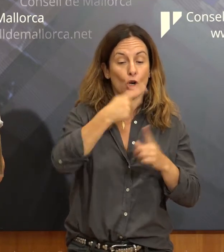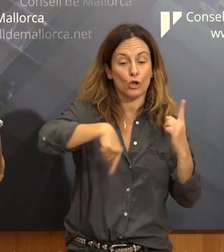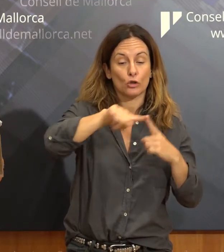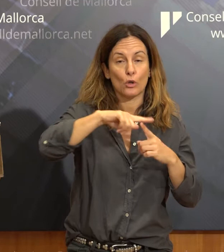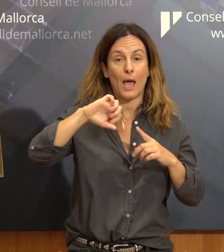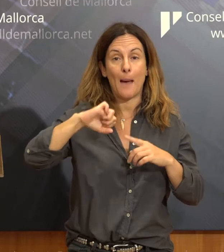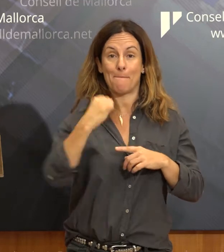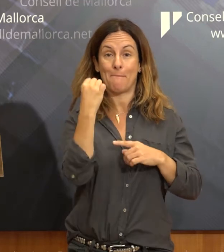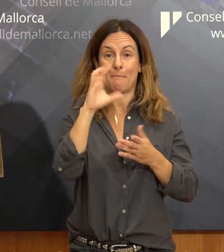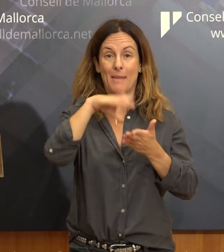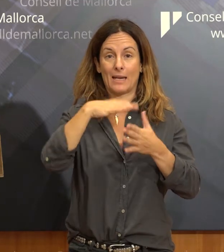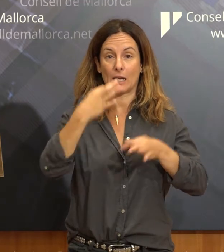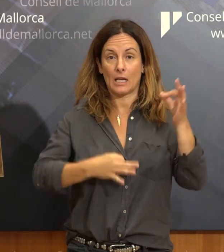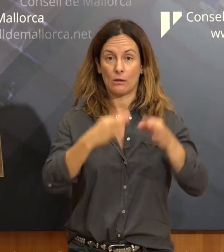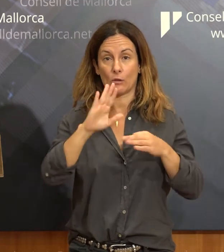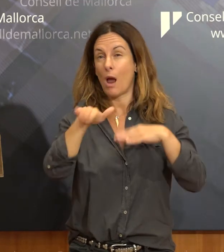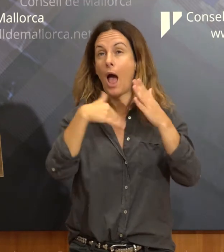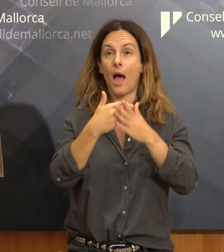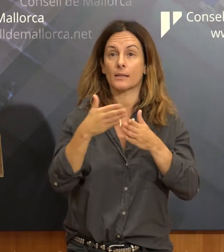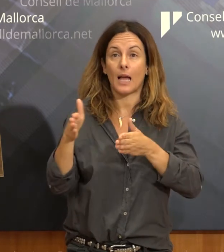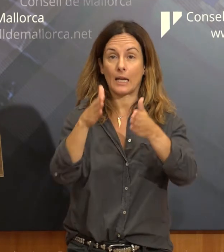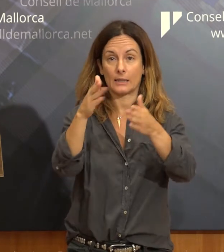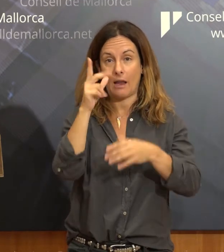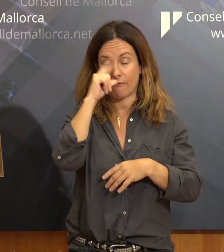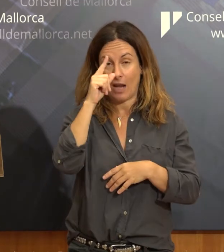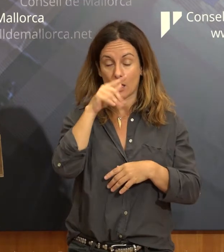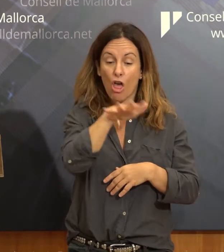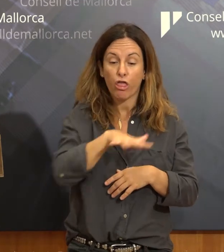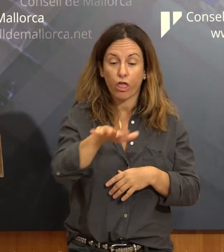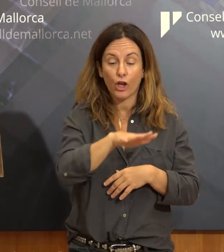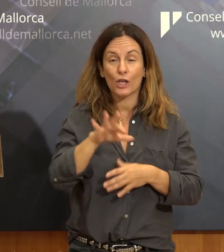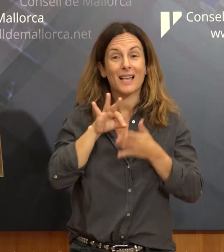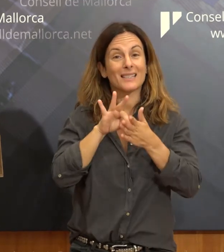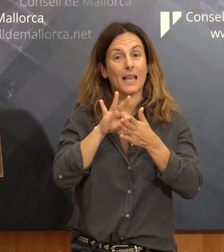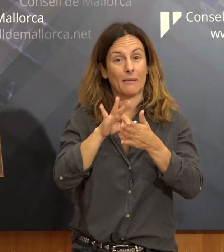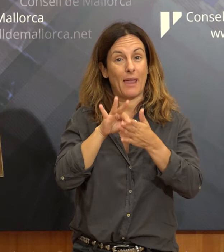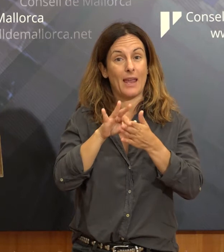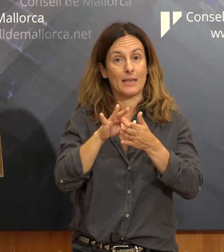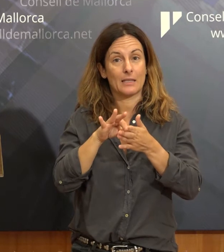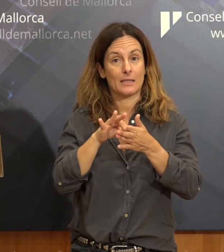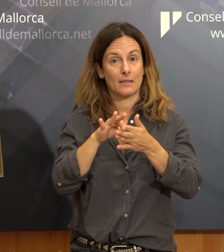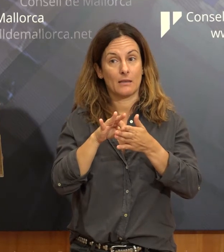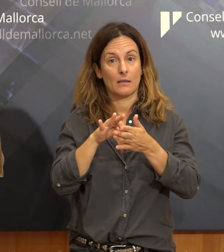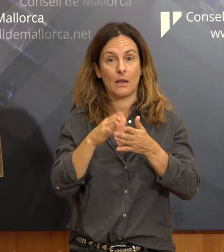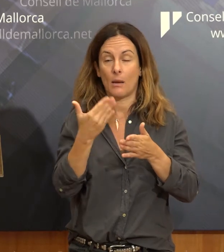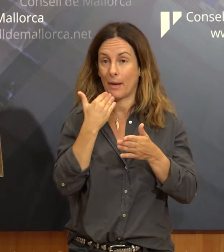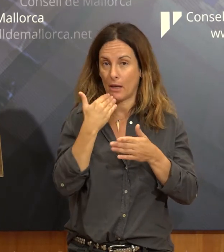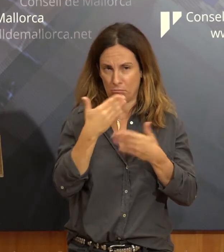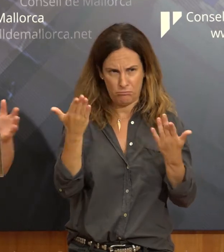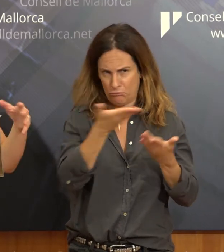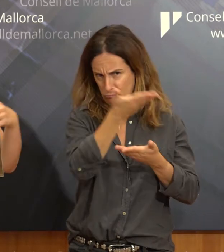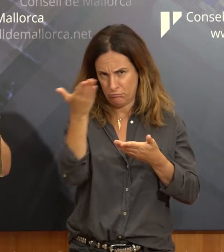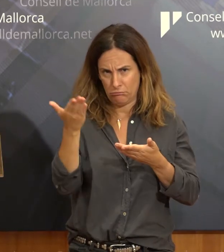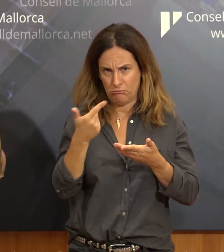terme que se'n va cap a la carretera de Felanitx. Aquesta zona, que és una zona de serveis que en aquest moment és una zona que, si passau tots, està